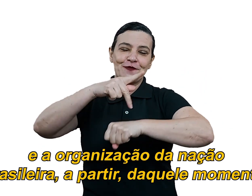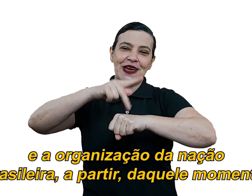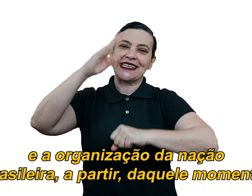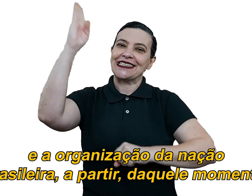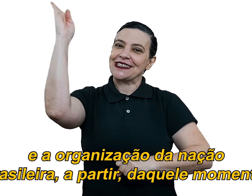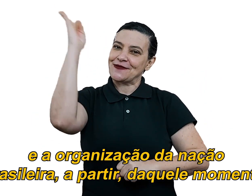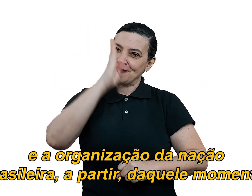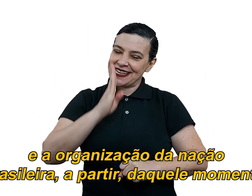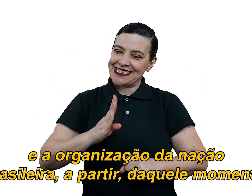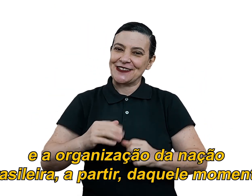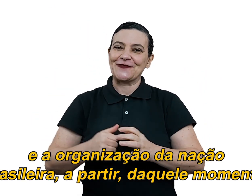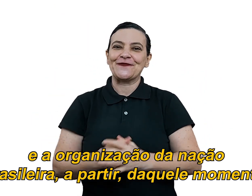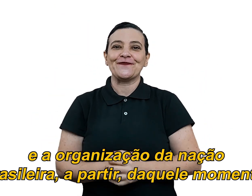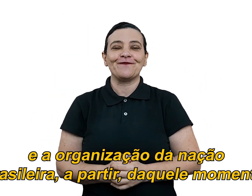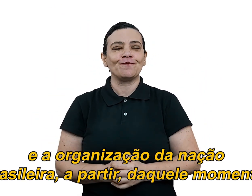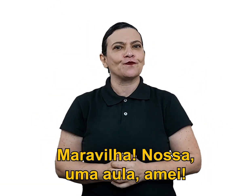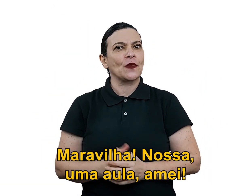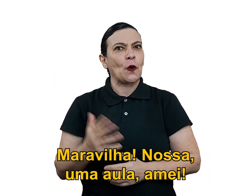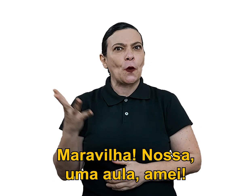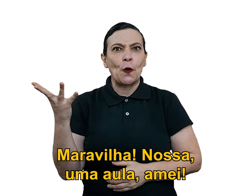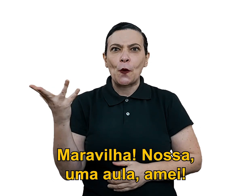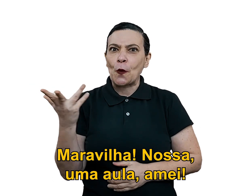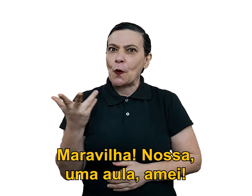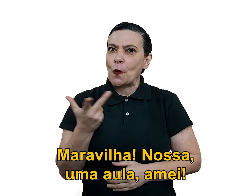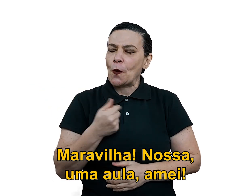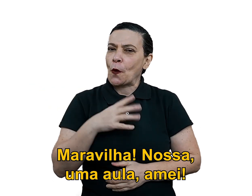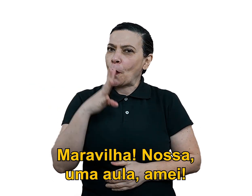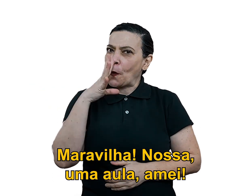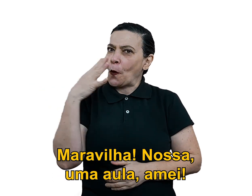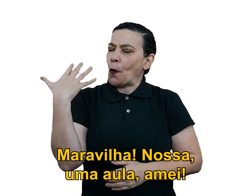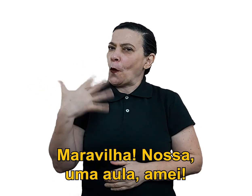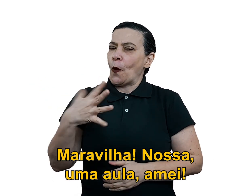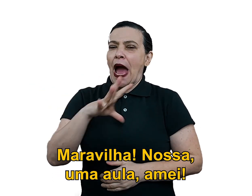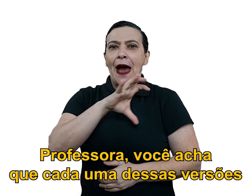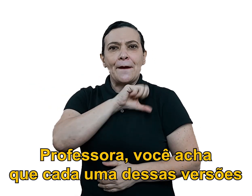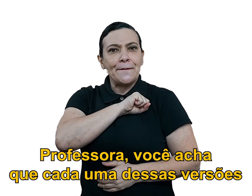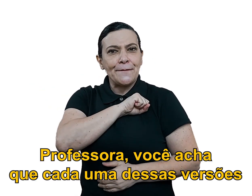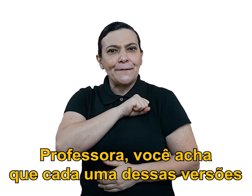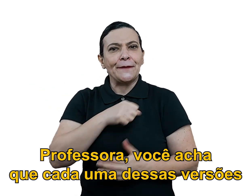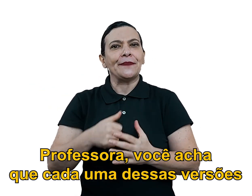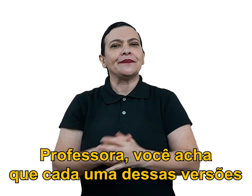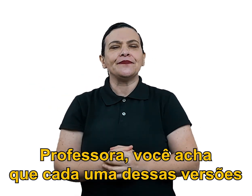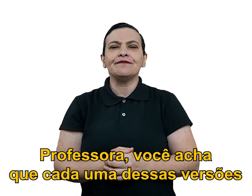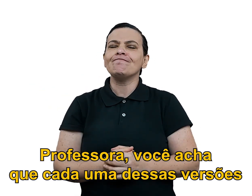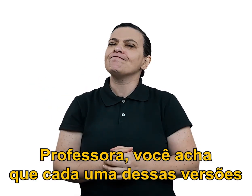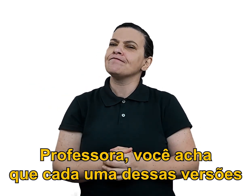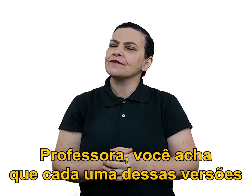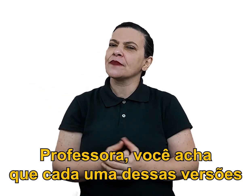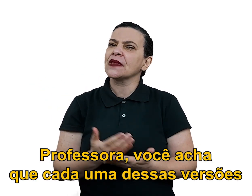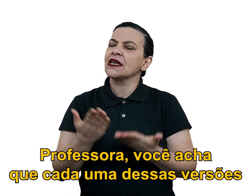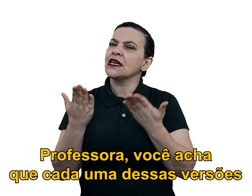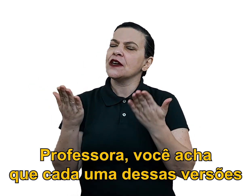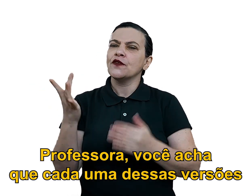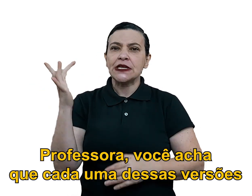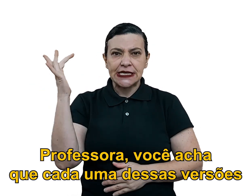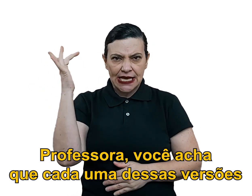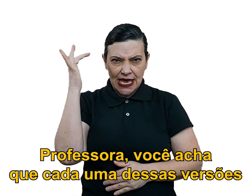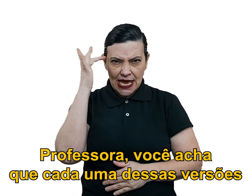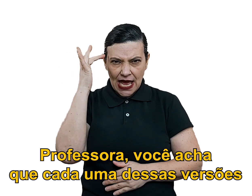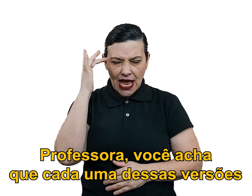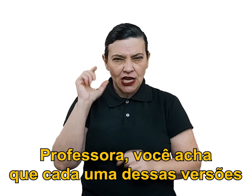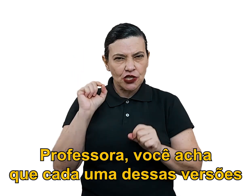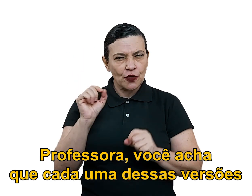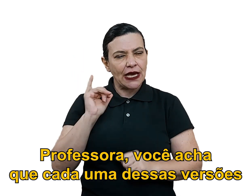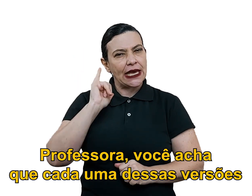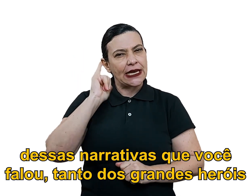nação brasileira a partir daquele momento. Maravilha. Nossa, uma aula, tá? Amei. E aqui, professora, você acha que cada